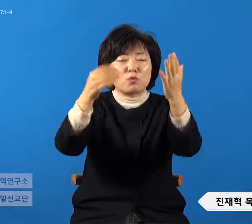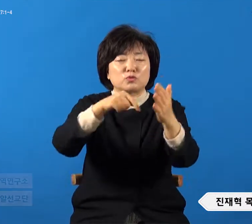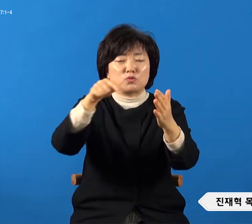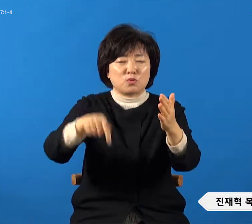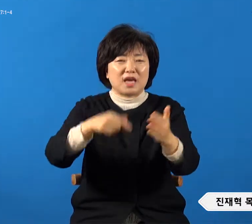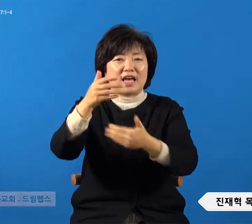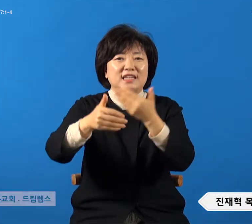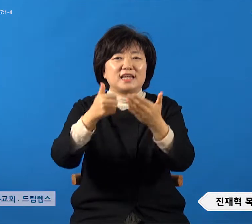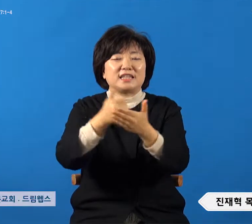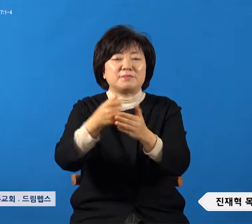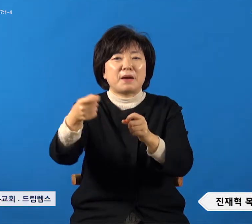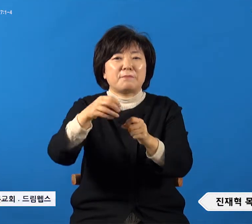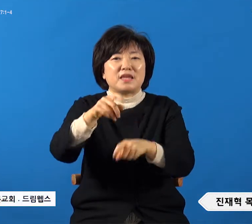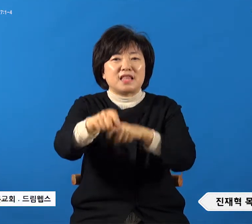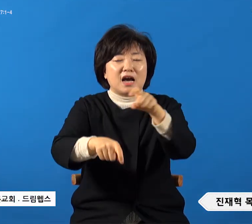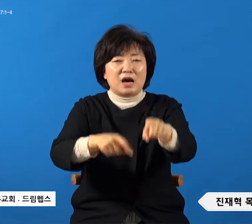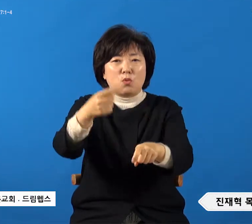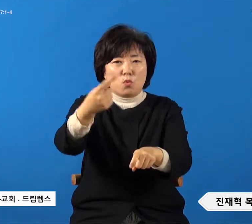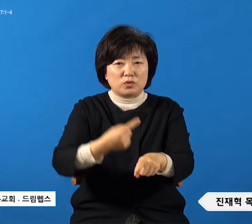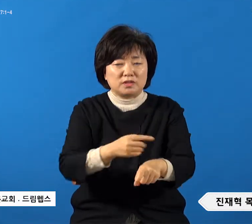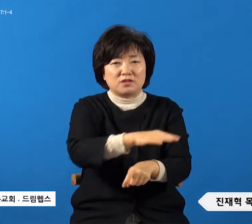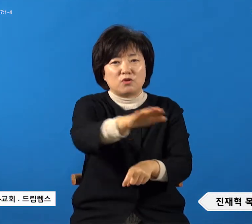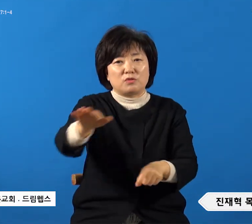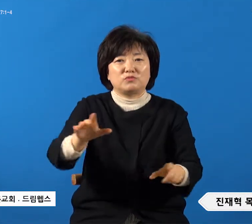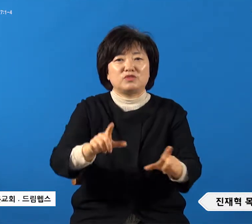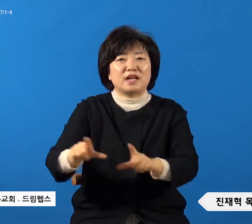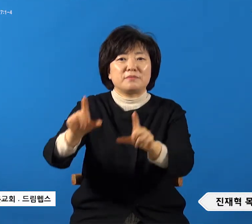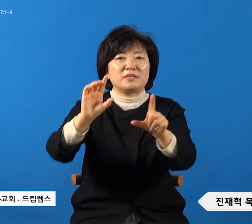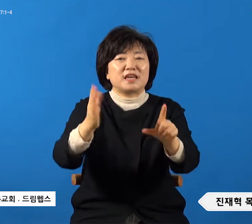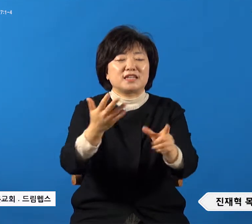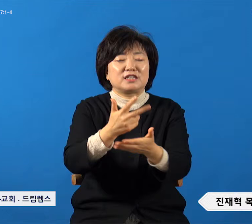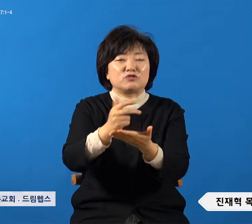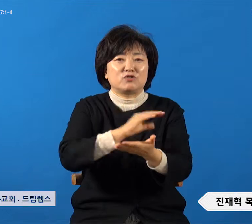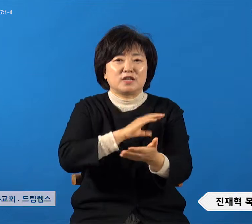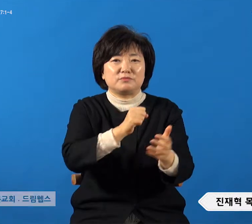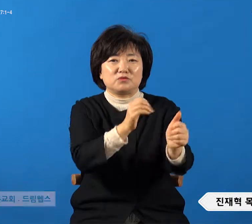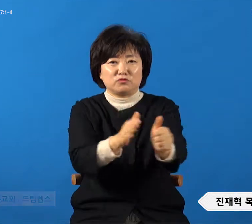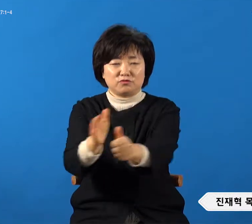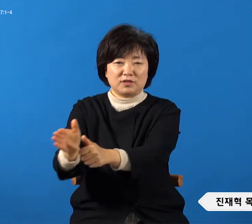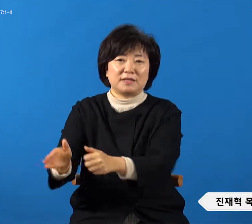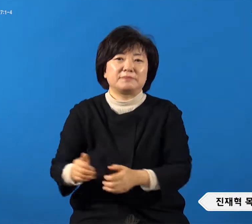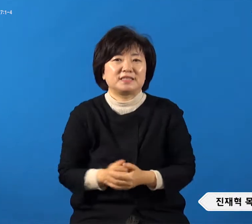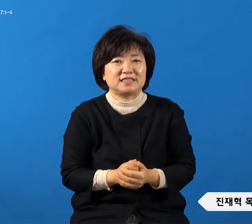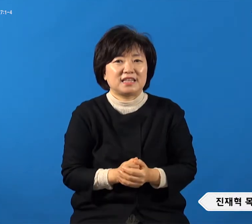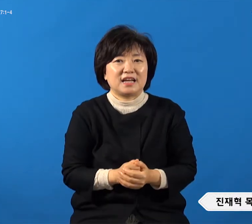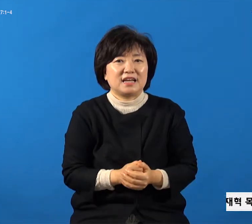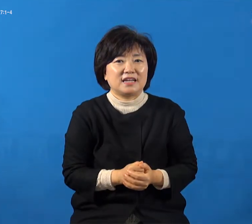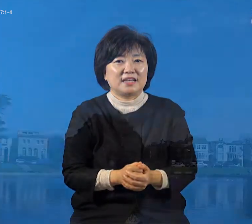하나님 앞에 나오는 여러분과 제 삶이 되시기를 주의 이름으로 축원합니다.